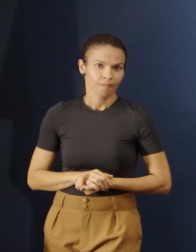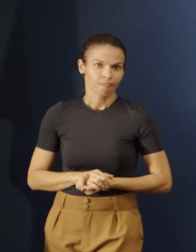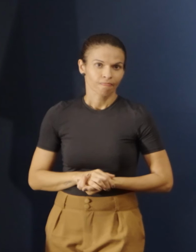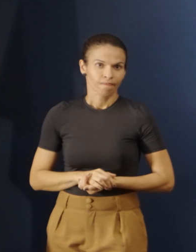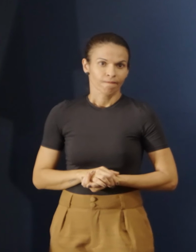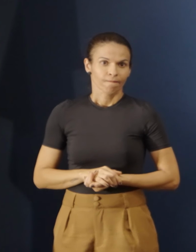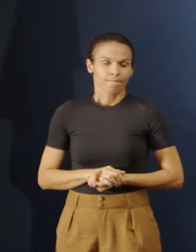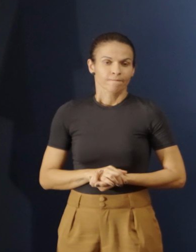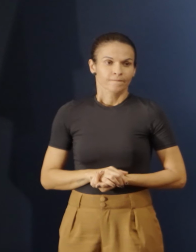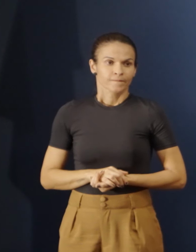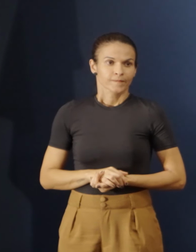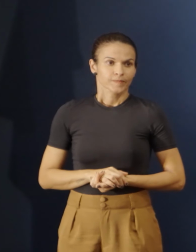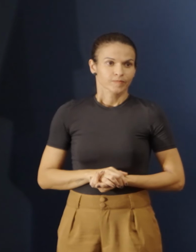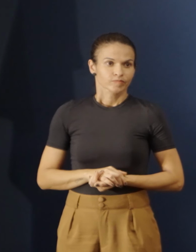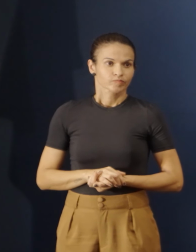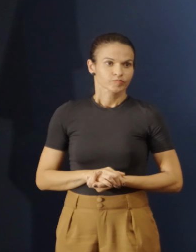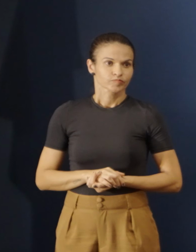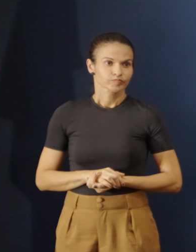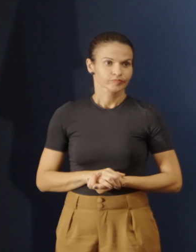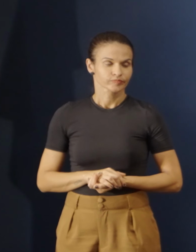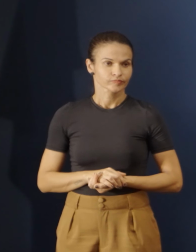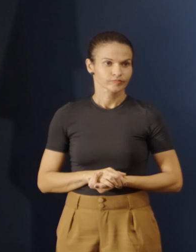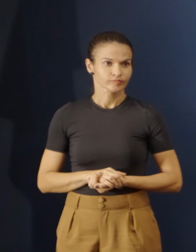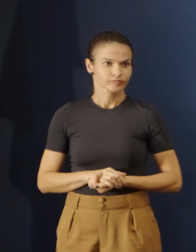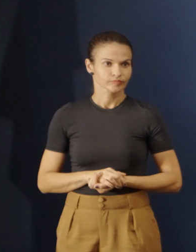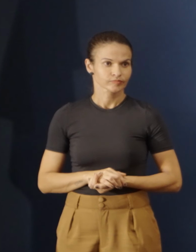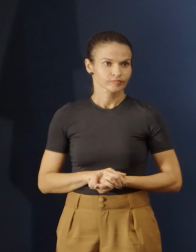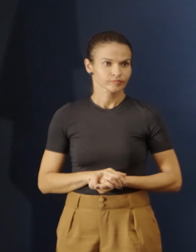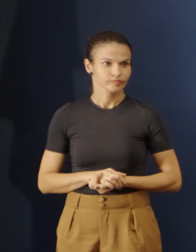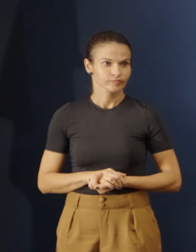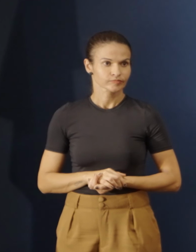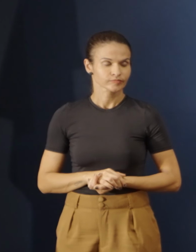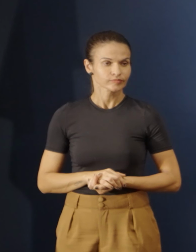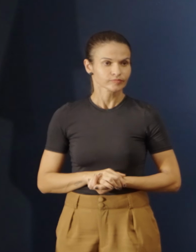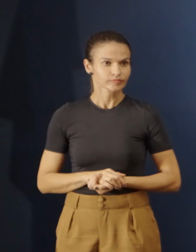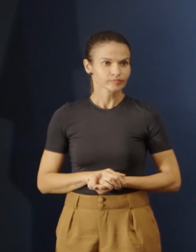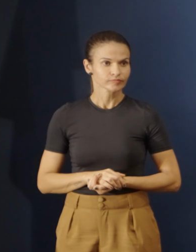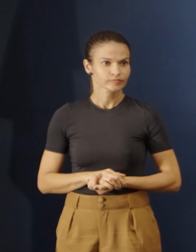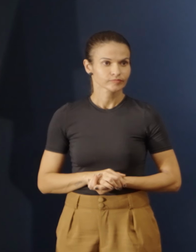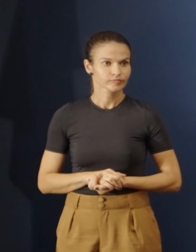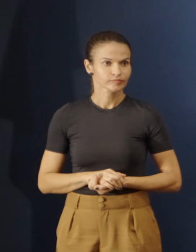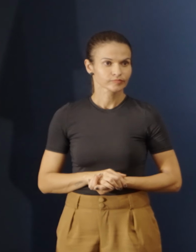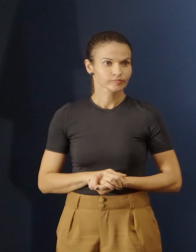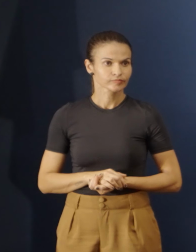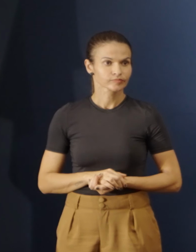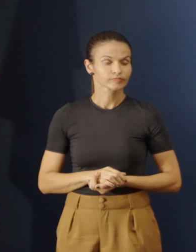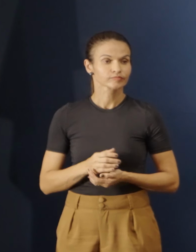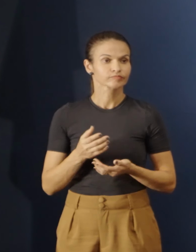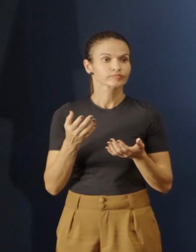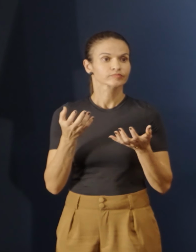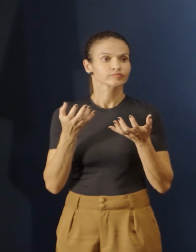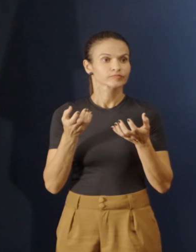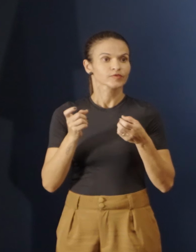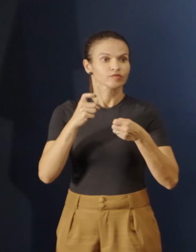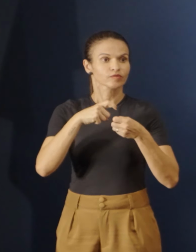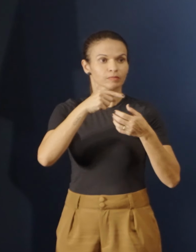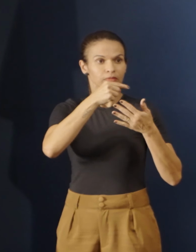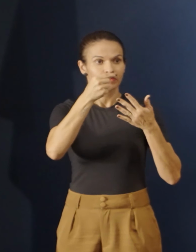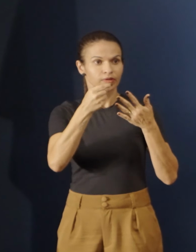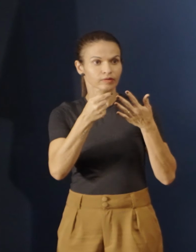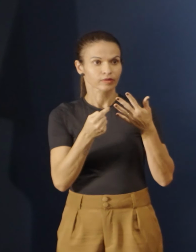Eu quero gostaria de voltar em outros pontos, como